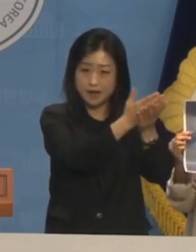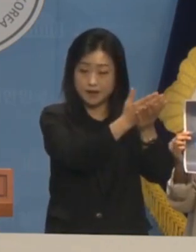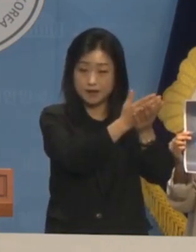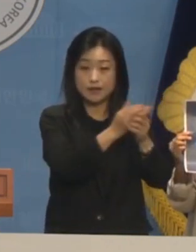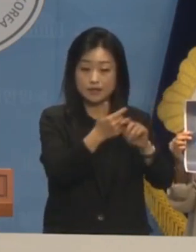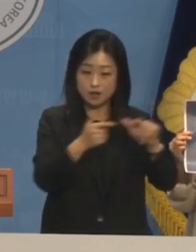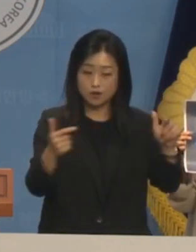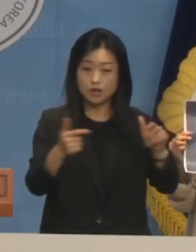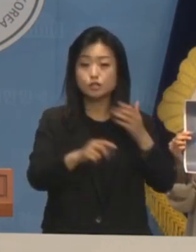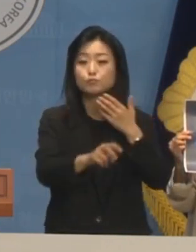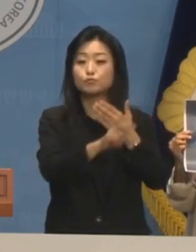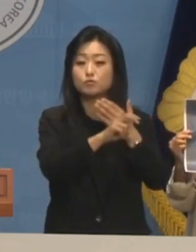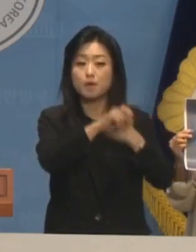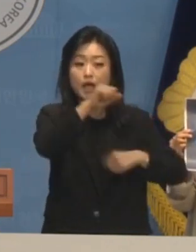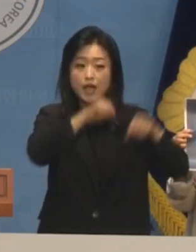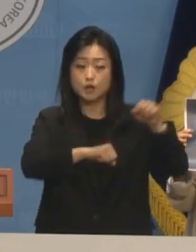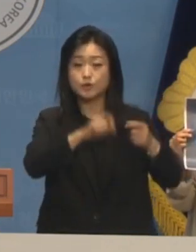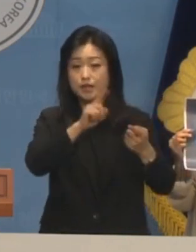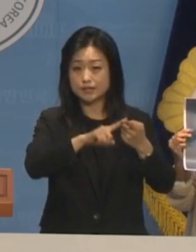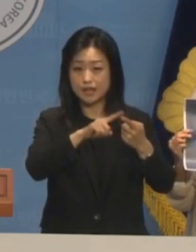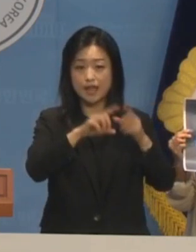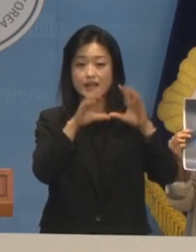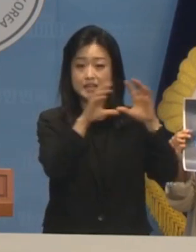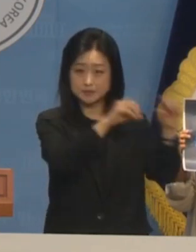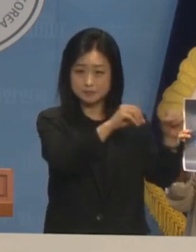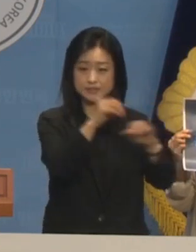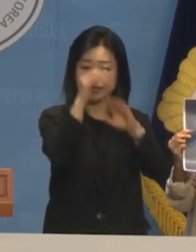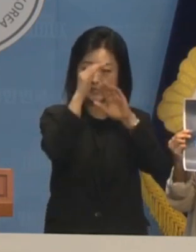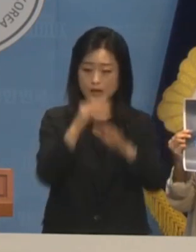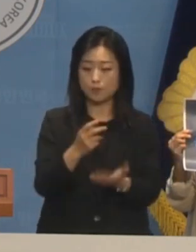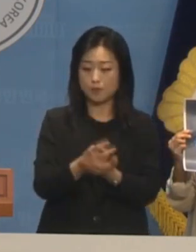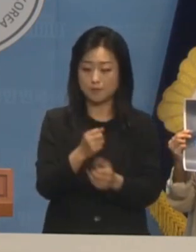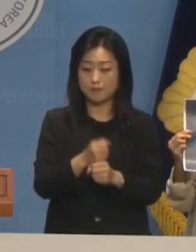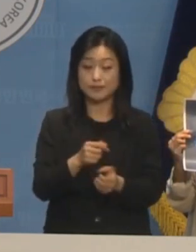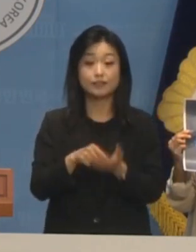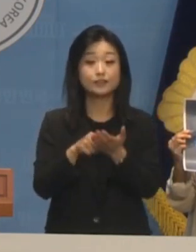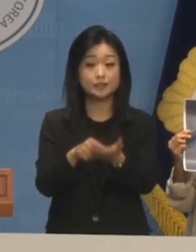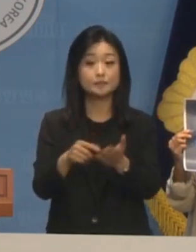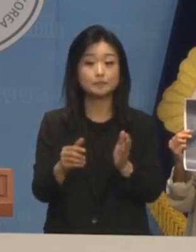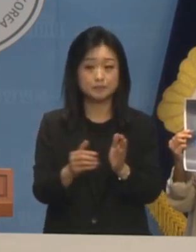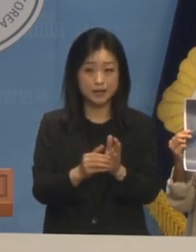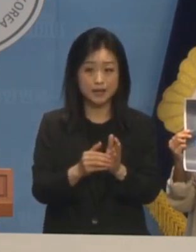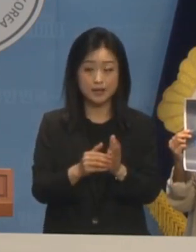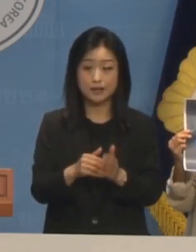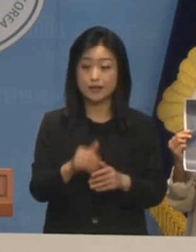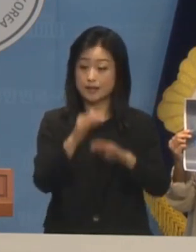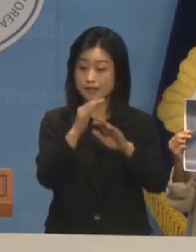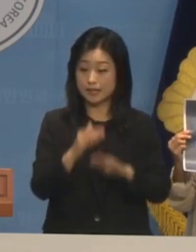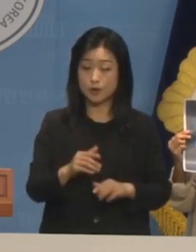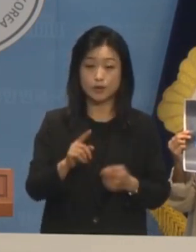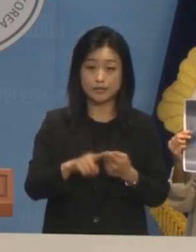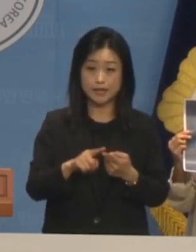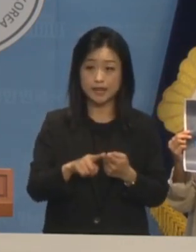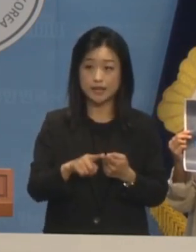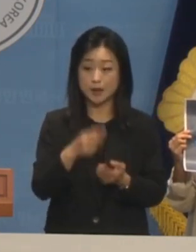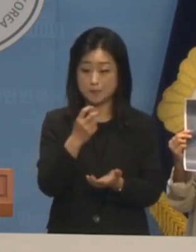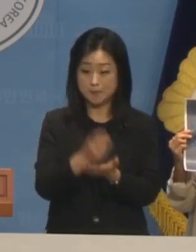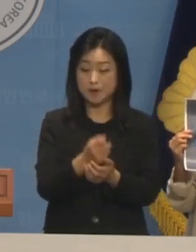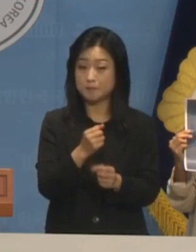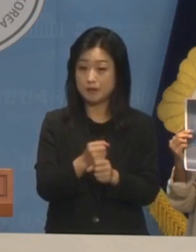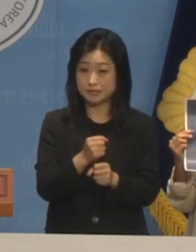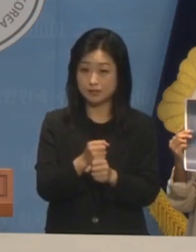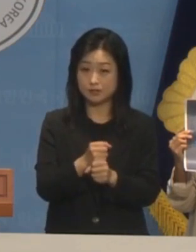요구 등 불공정 행위를 금지하는 내용이 담겨 있습니다. 이러한 온라인 플랫폼 독점 규제법을